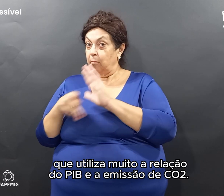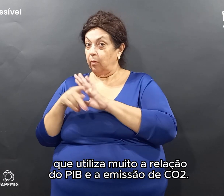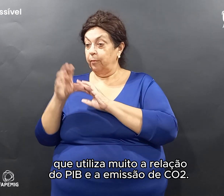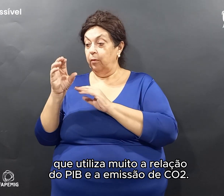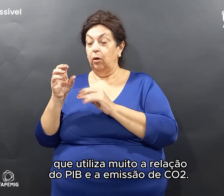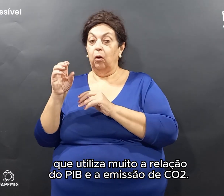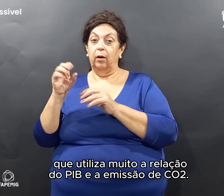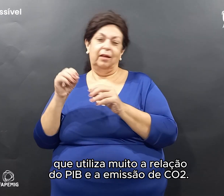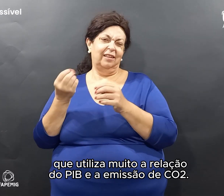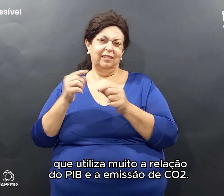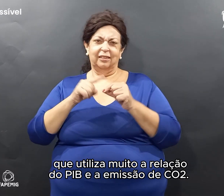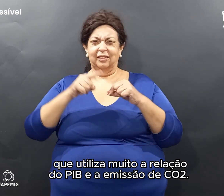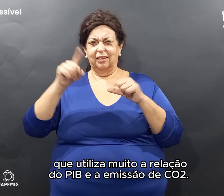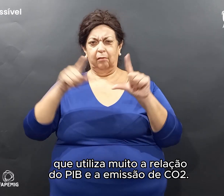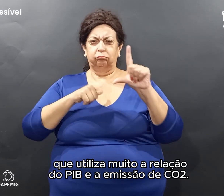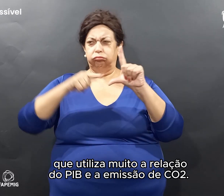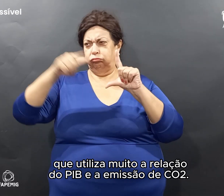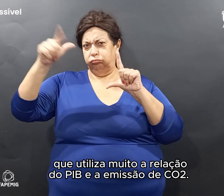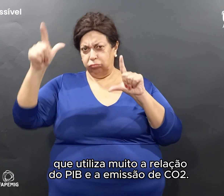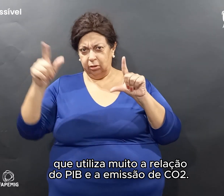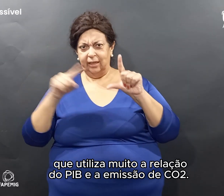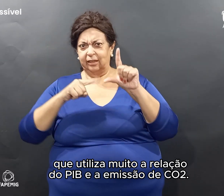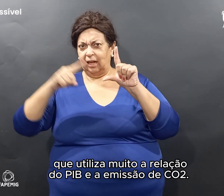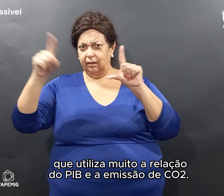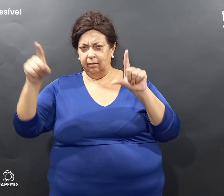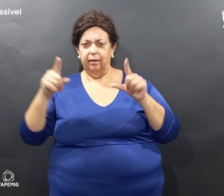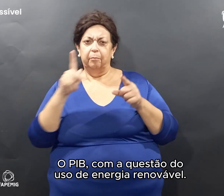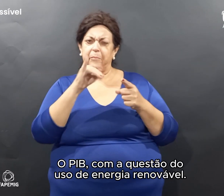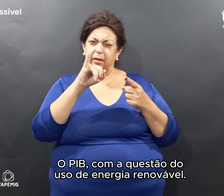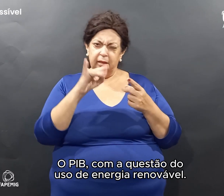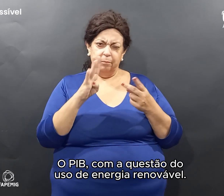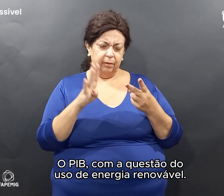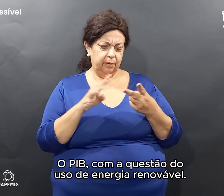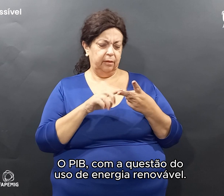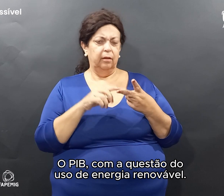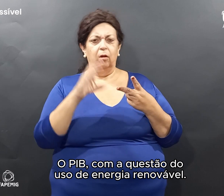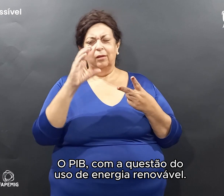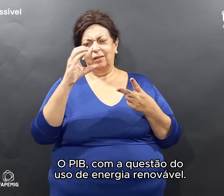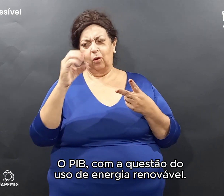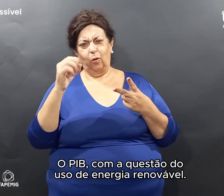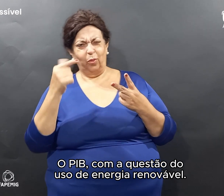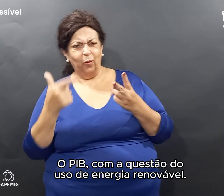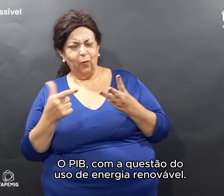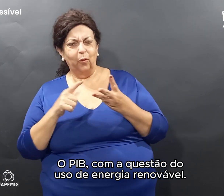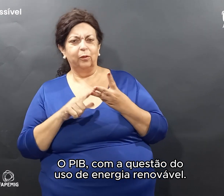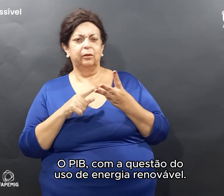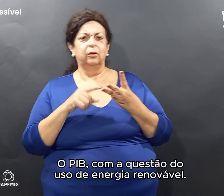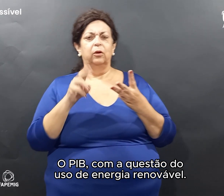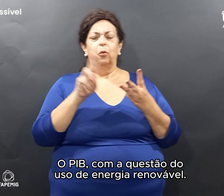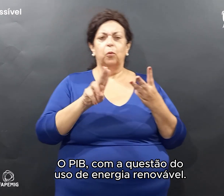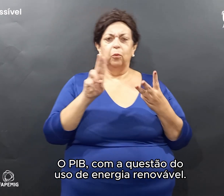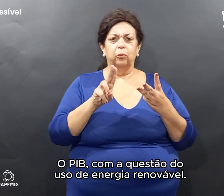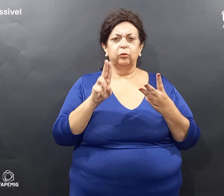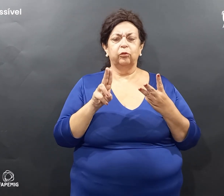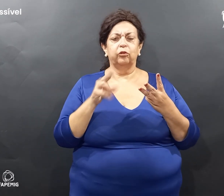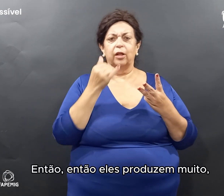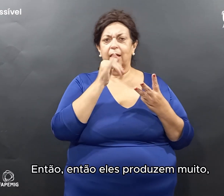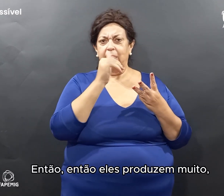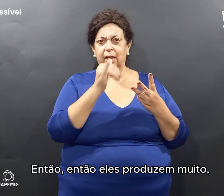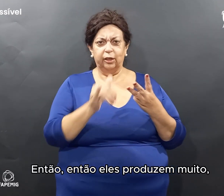a relação do PIB, a emissão de CO2, o PIB com a questão do uso de energia renovável. Então